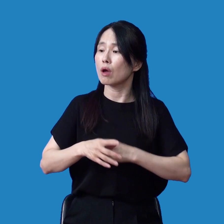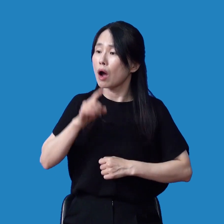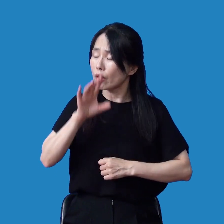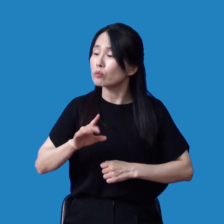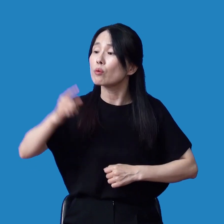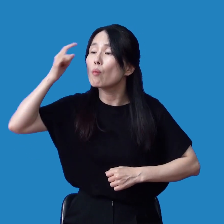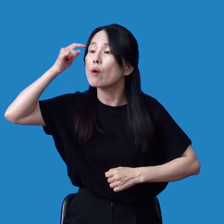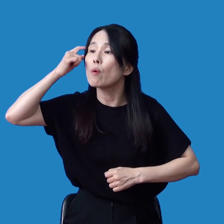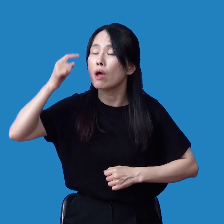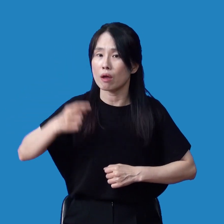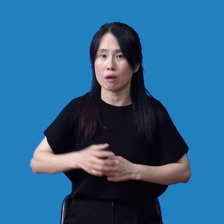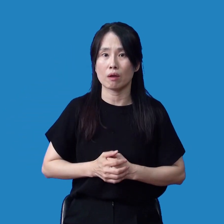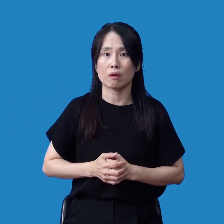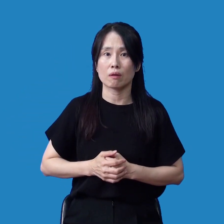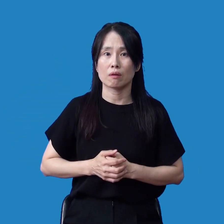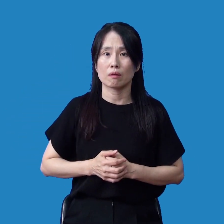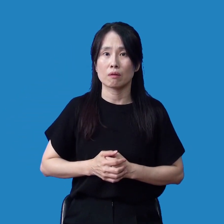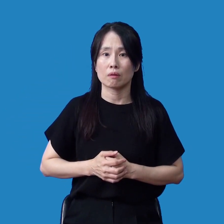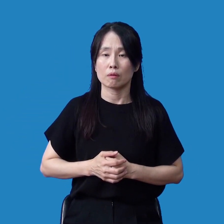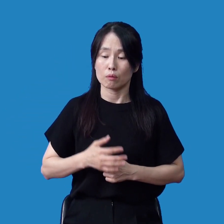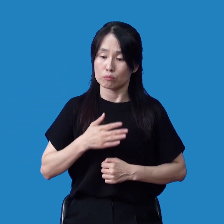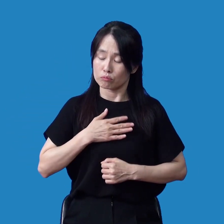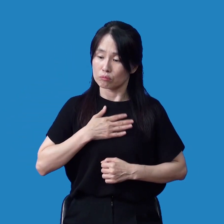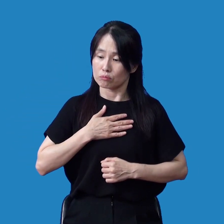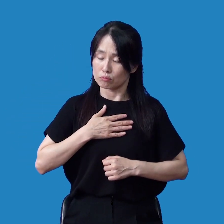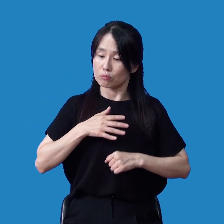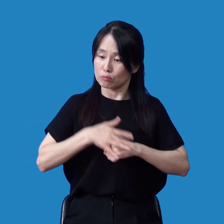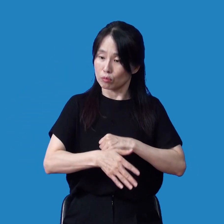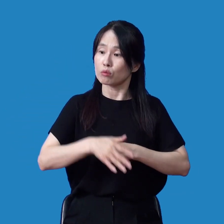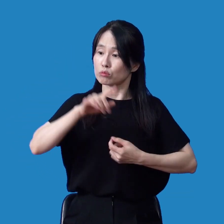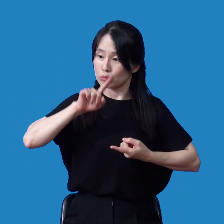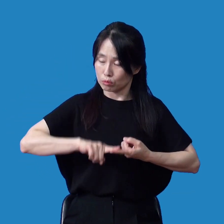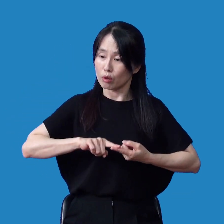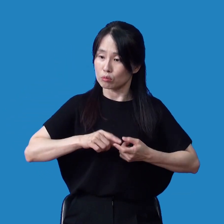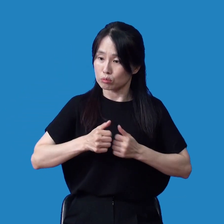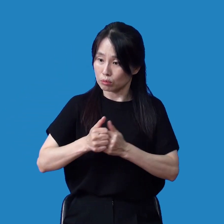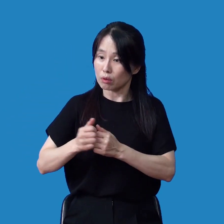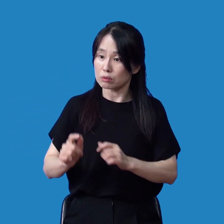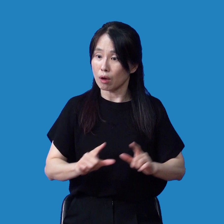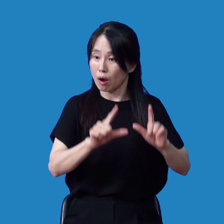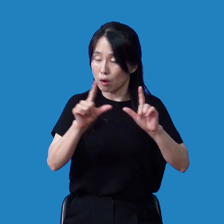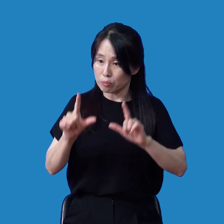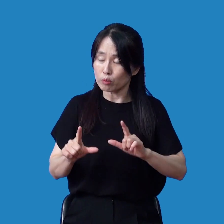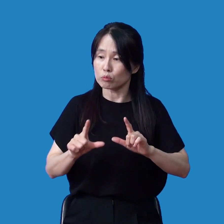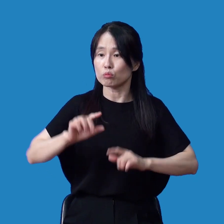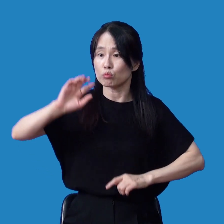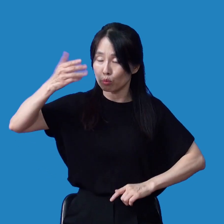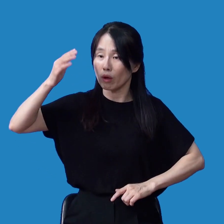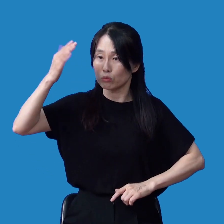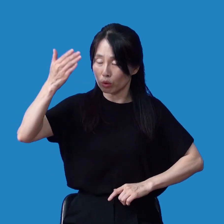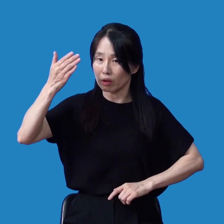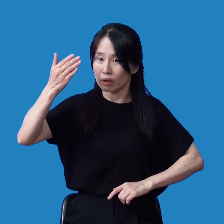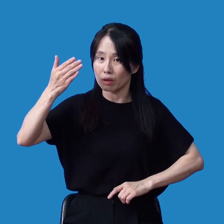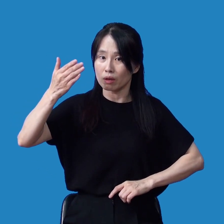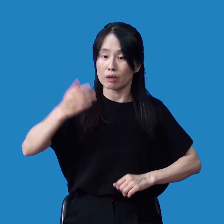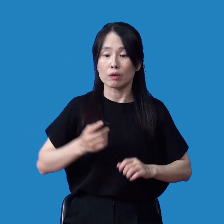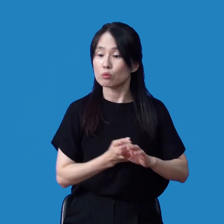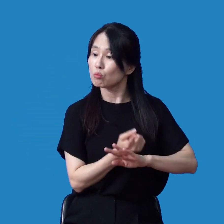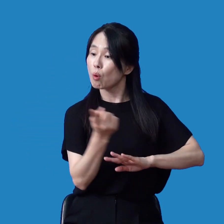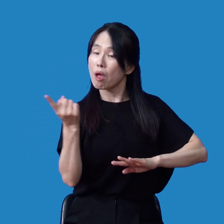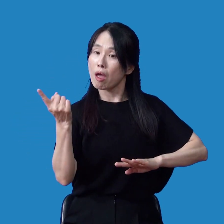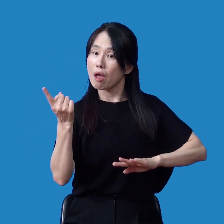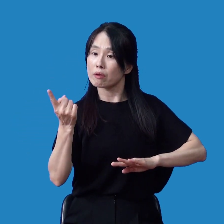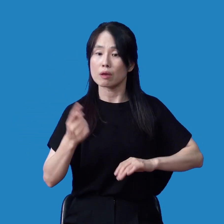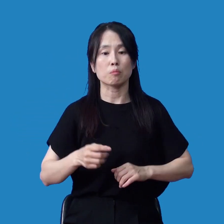어디 있느냐. 자기 취향을 따라 살아가면 그게 바로 선입니다. 그 외에